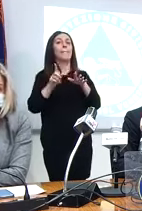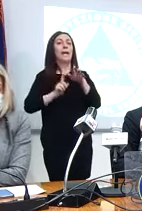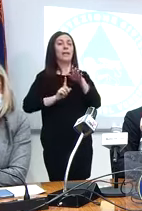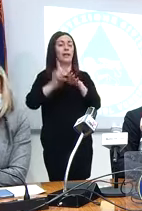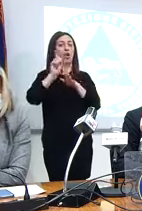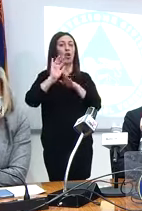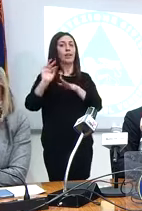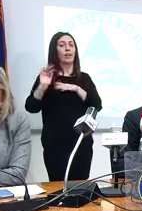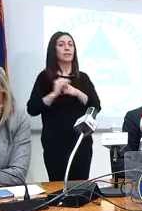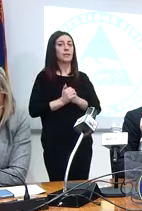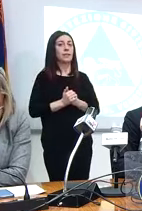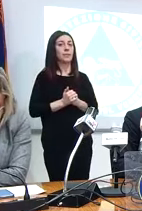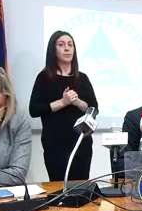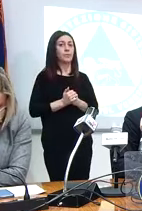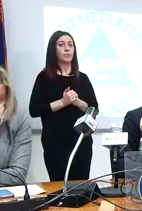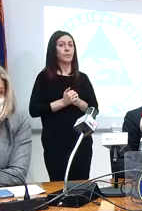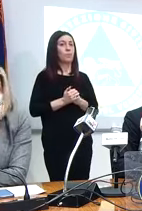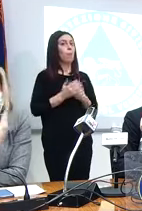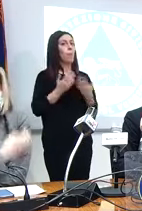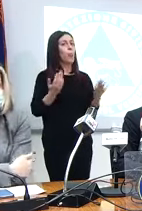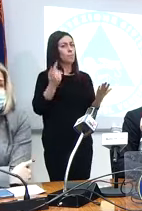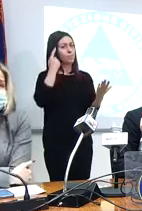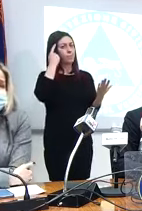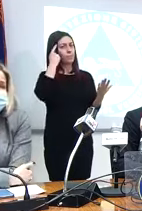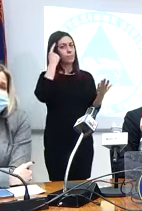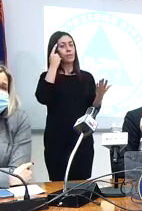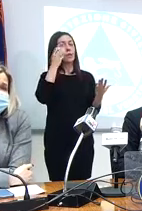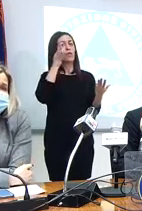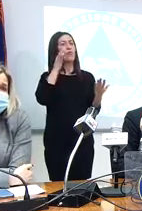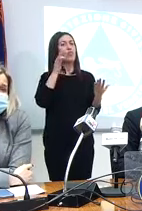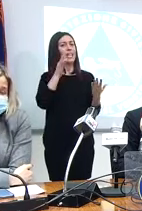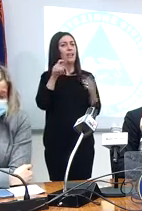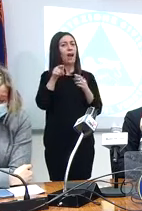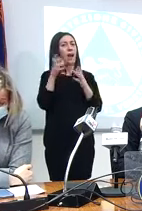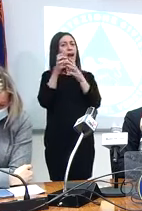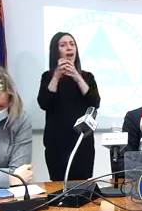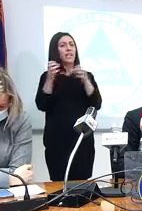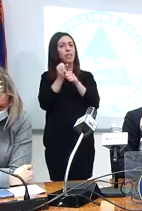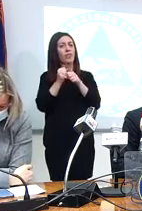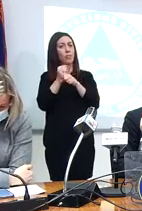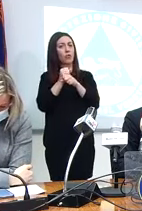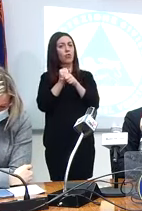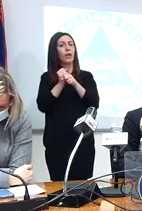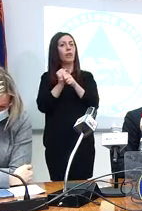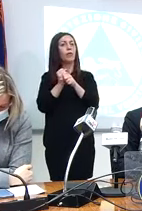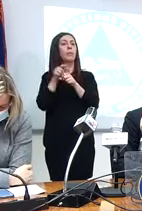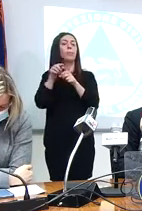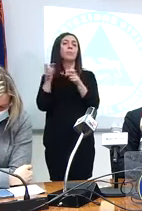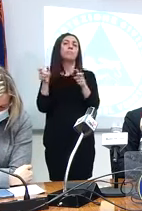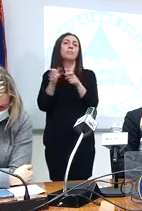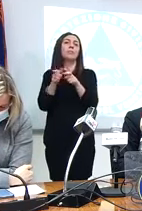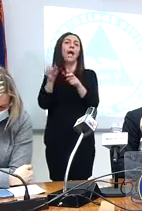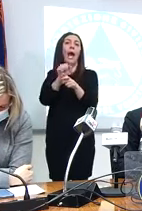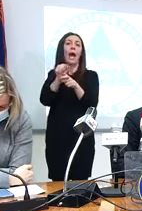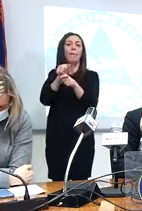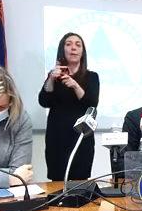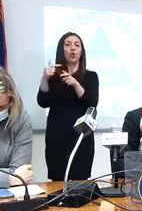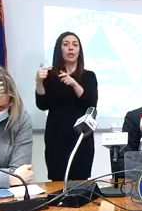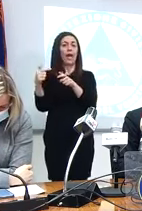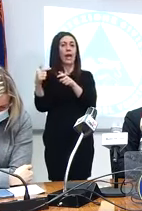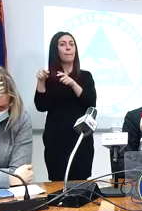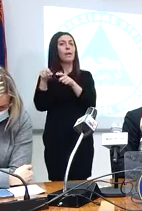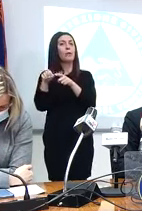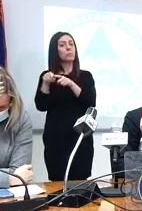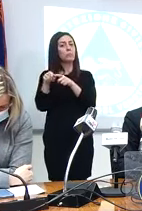Fidia, l'azienda farmaceutica di Abano Terme, si è dichiarata attraverso un comunicato che ha diramato disponibile a produrre il